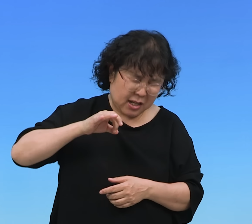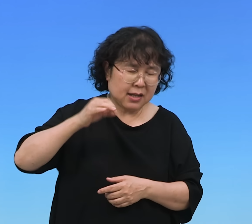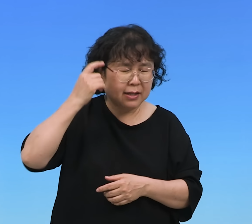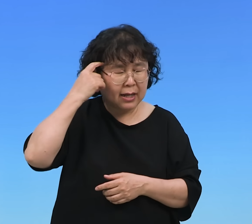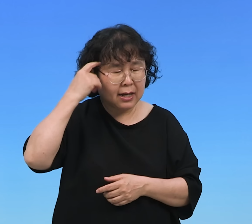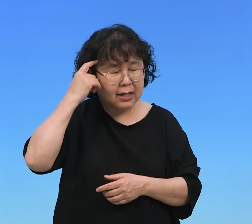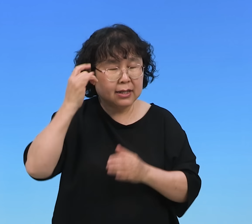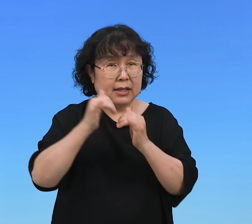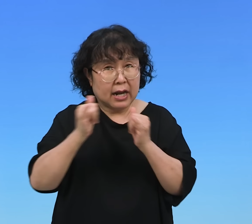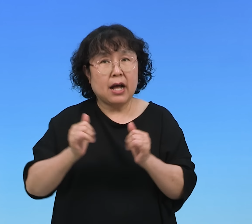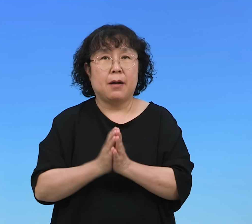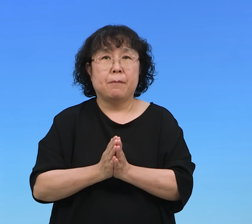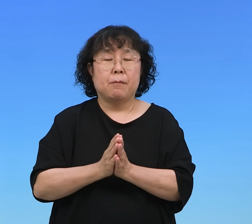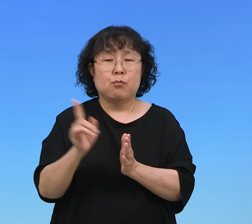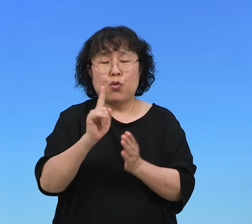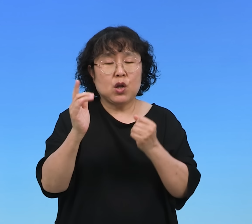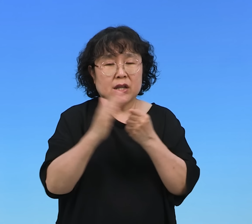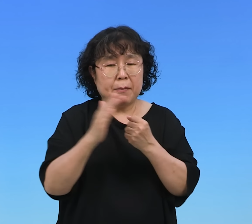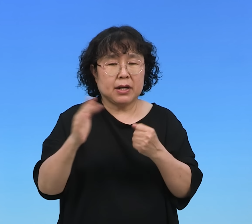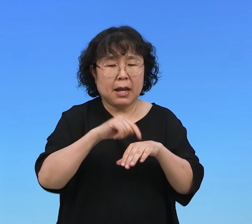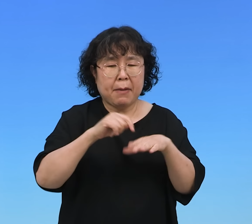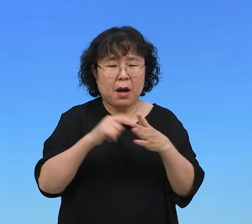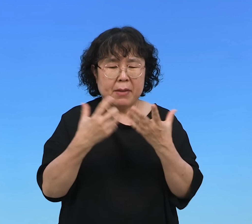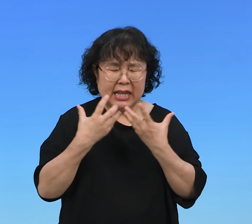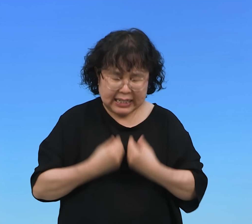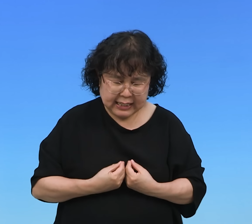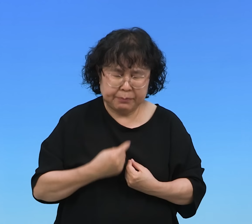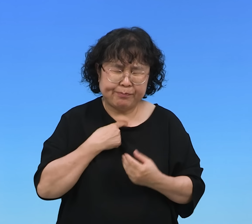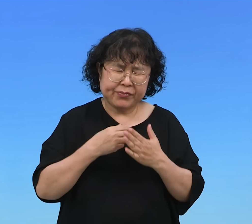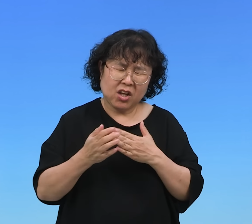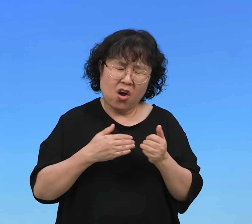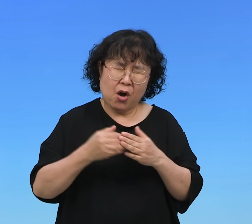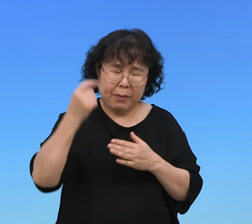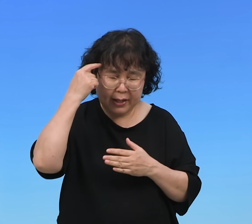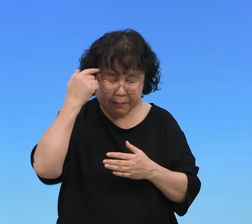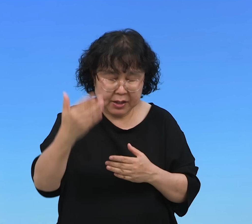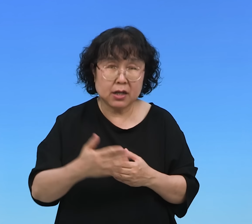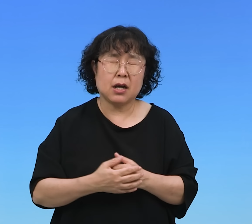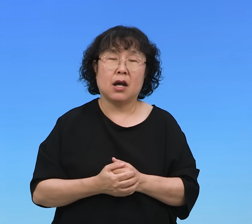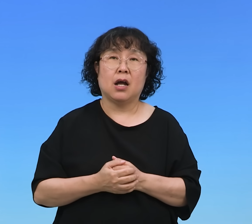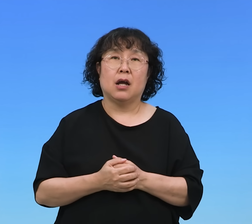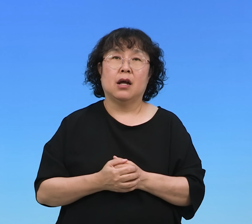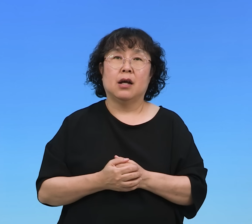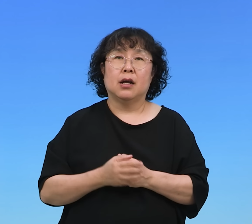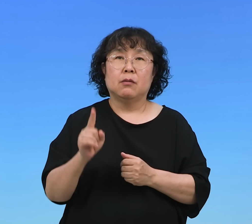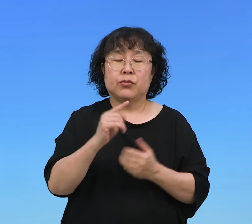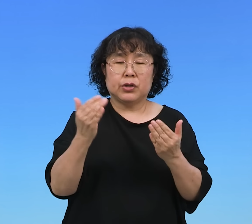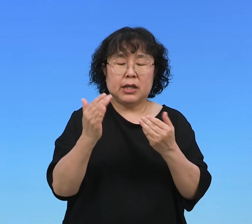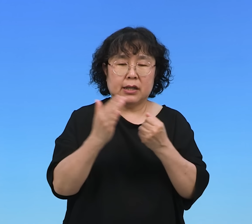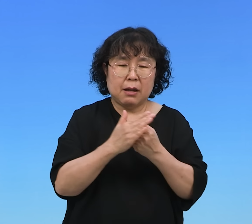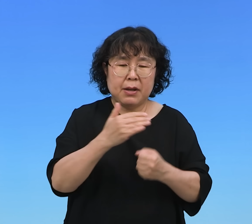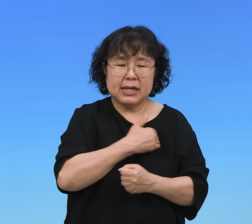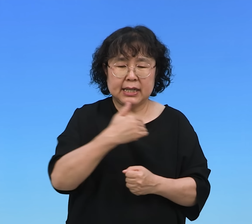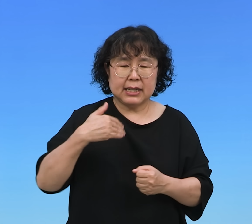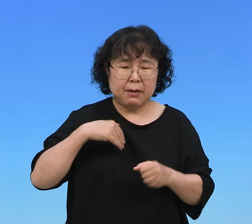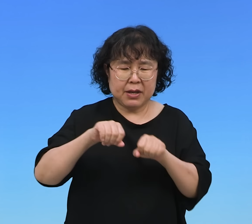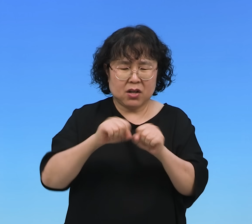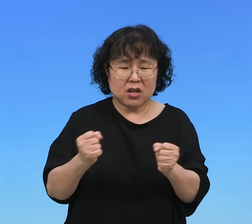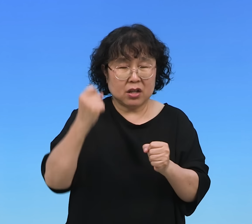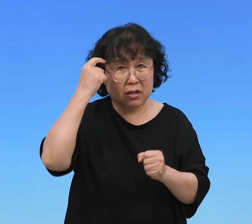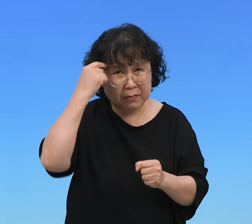분 뭘로 그렇게 실패감을 경험했는지 모르지만 무슨 일로 그렇게 자신감이 꺾였는지